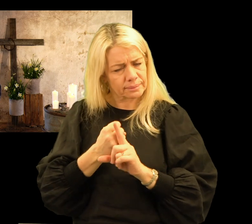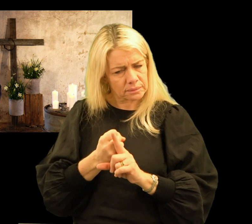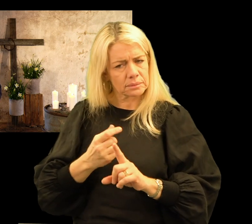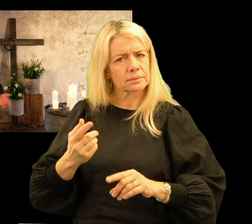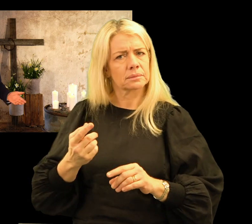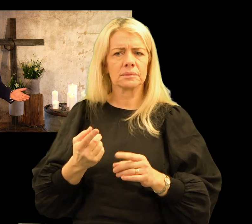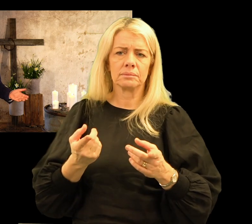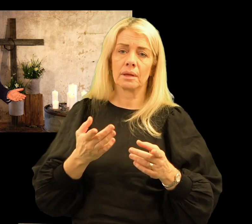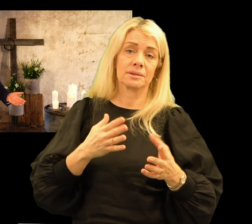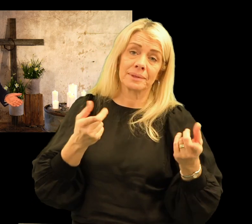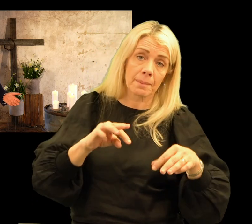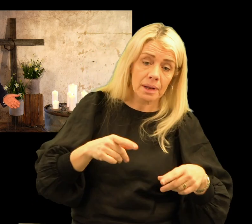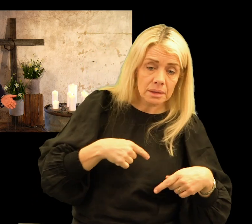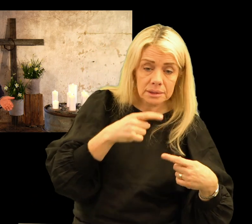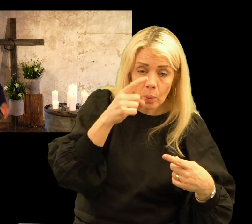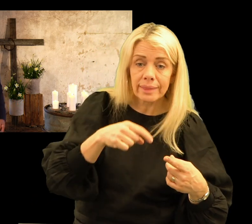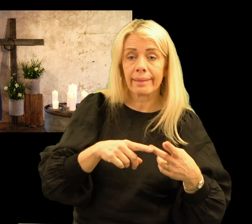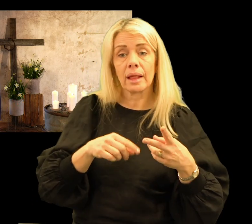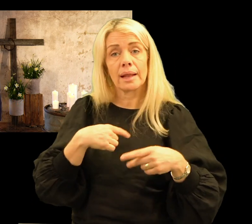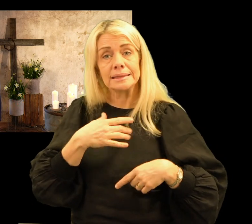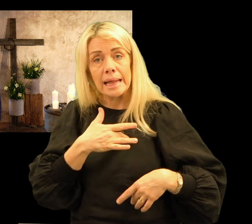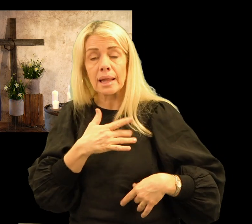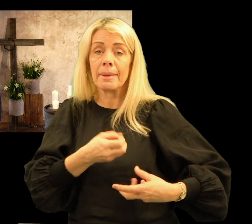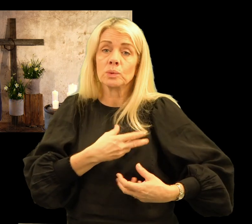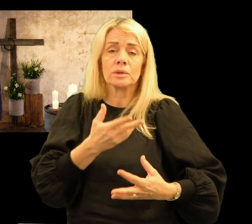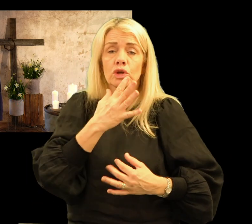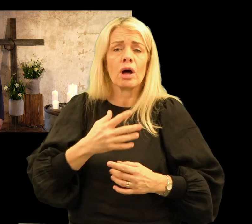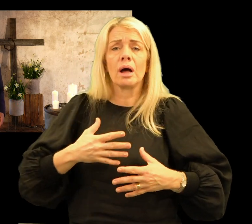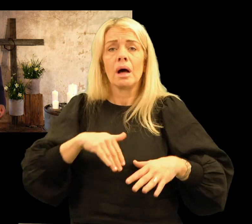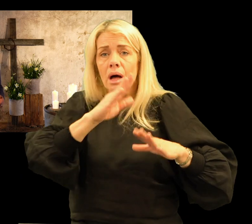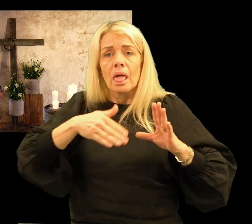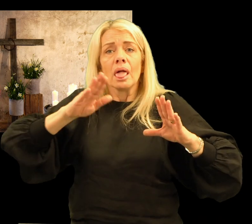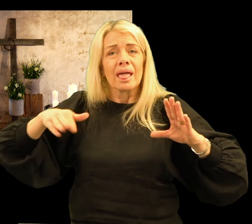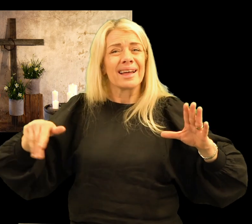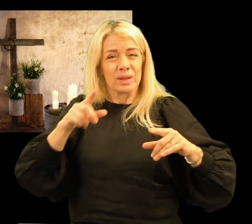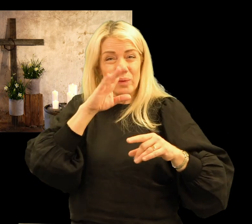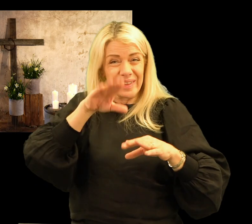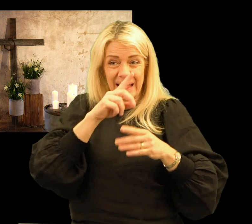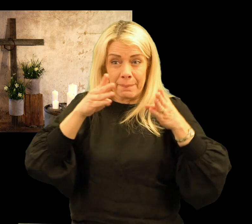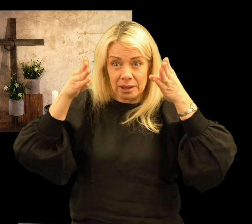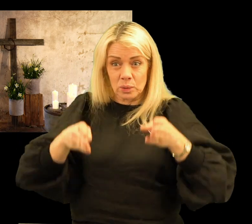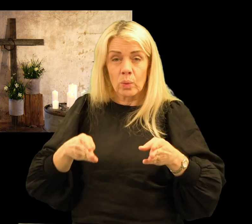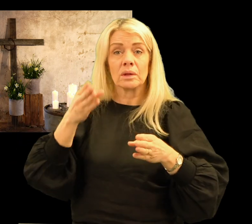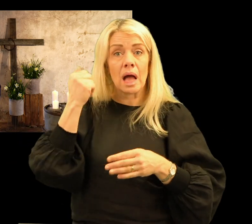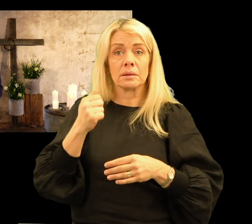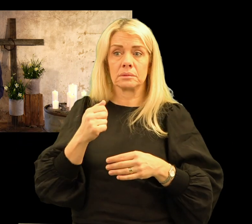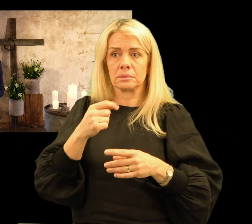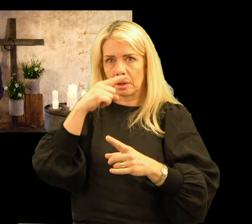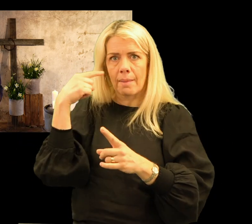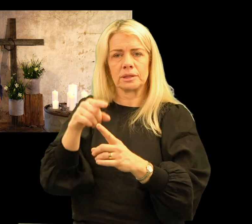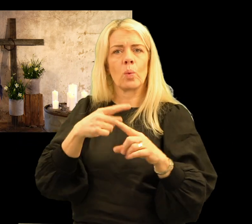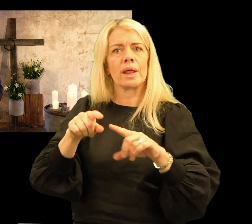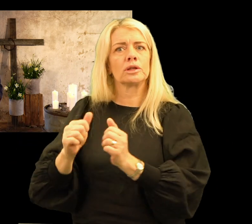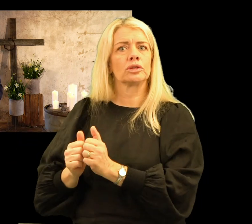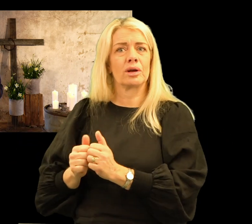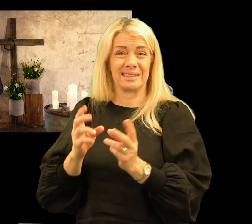våra liv har. Alltså typ stolthet, hjärta och passion. För även om en individs liv kan bli kringskuret som för